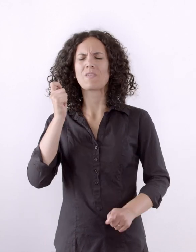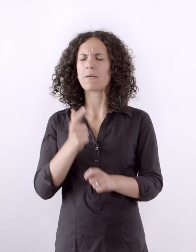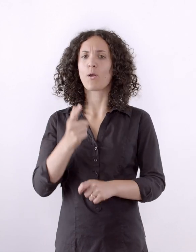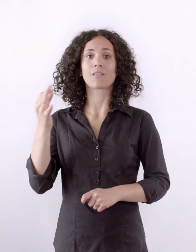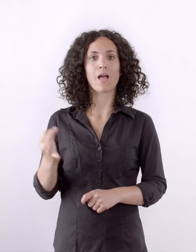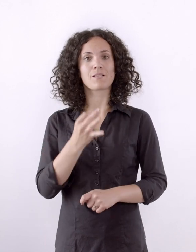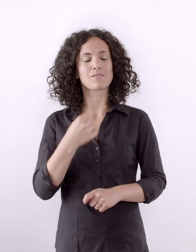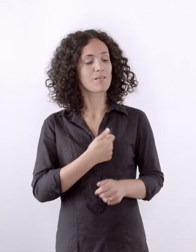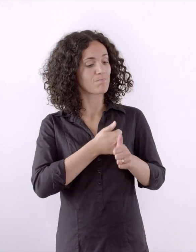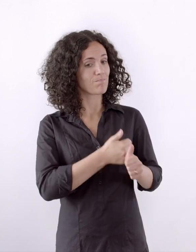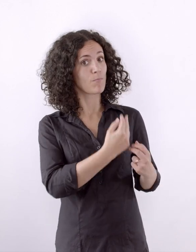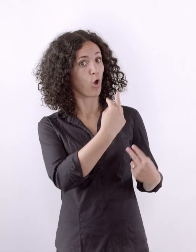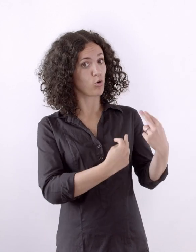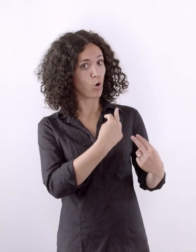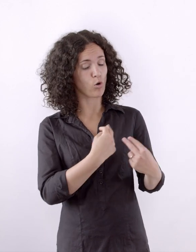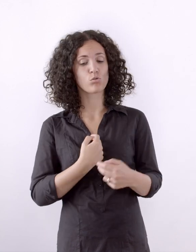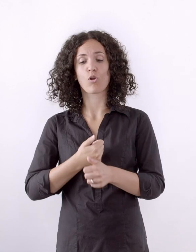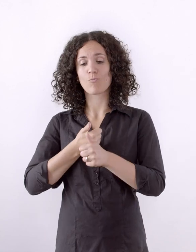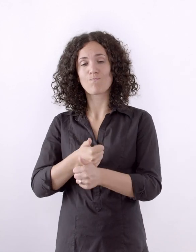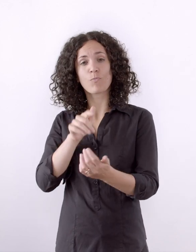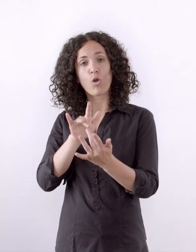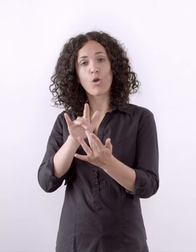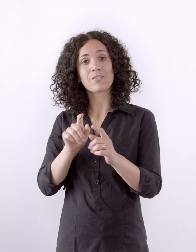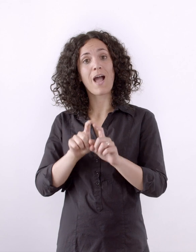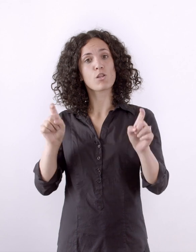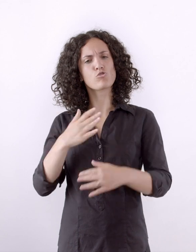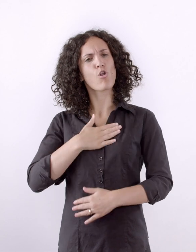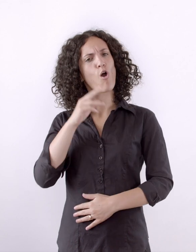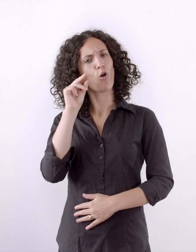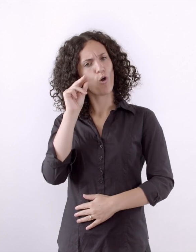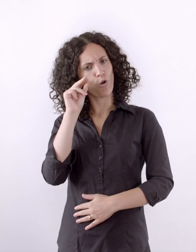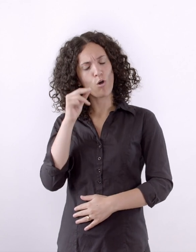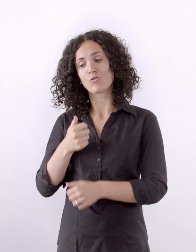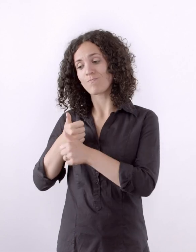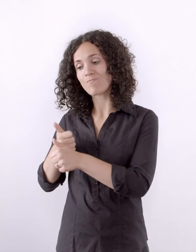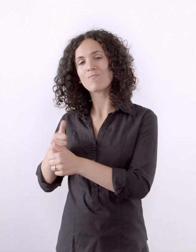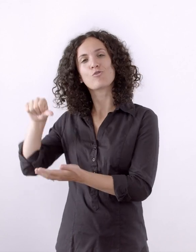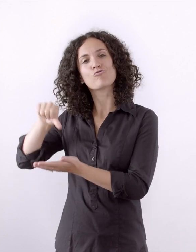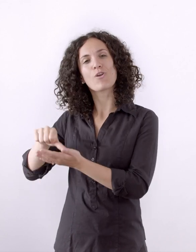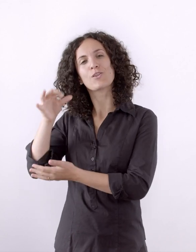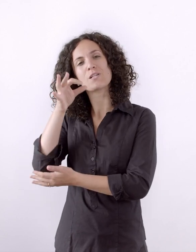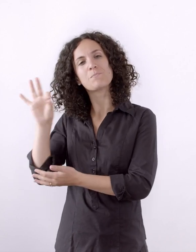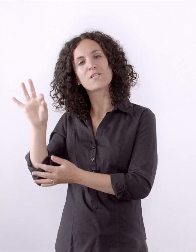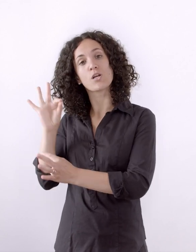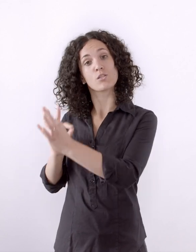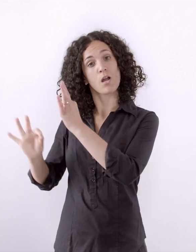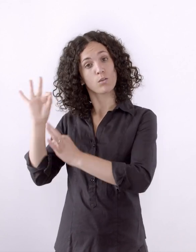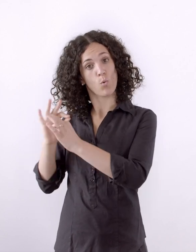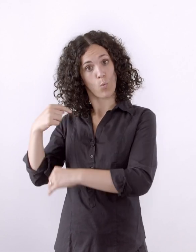sempre i controlli e che mantenga un contatto costante con il tuo ginecologo e con un centro che sia specializzato a trattare la